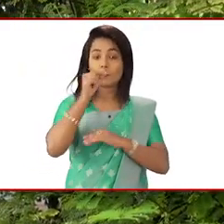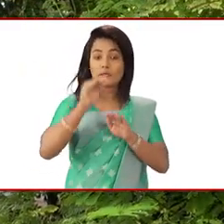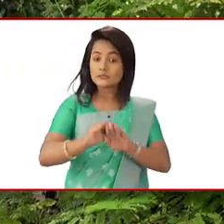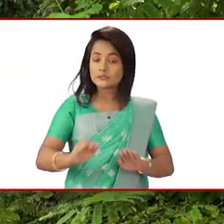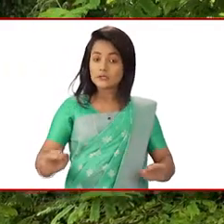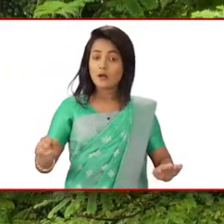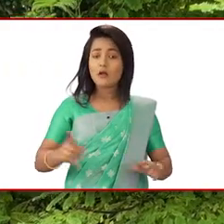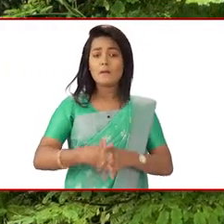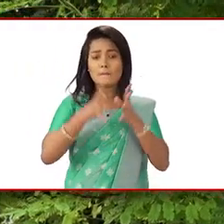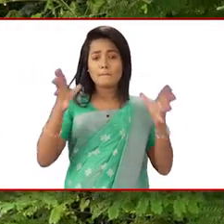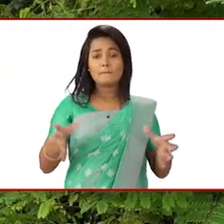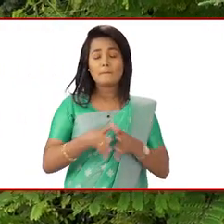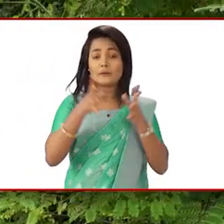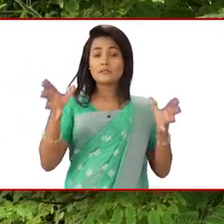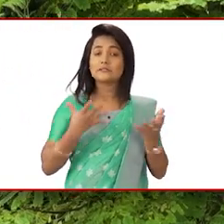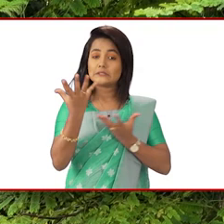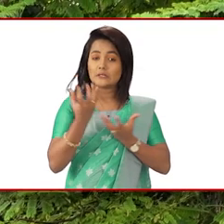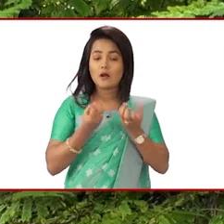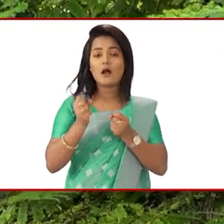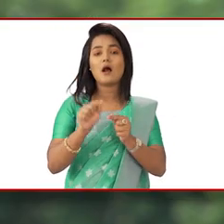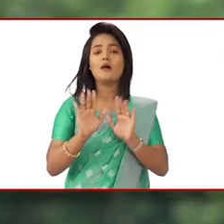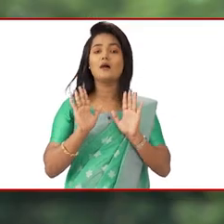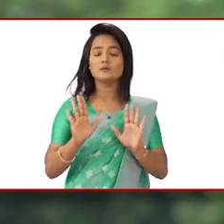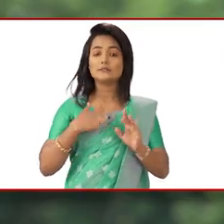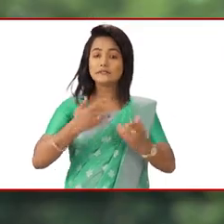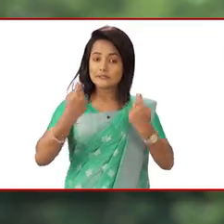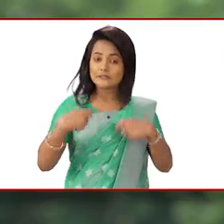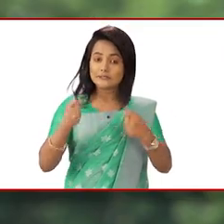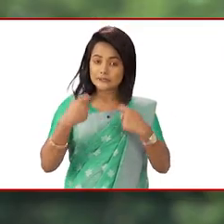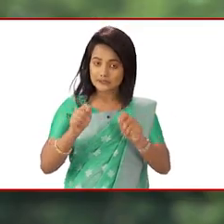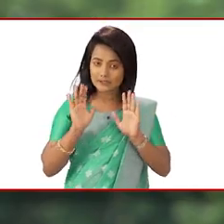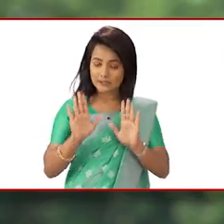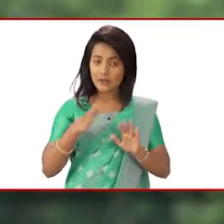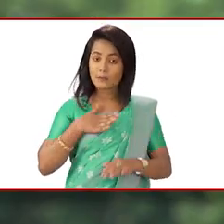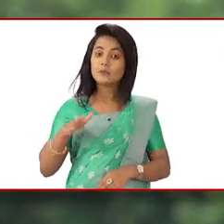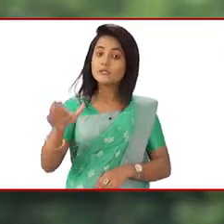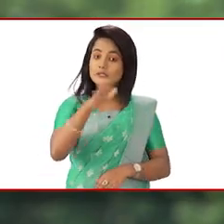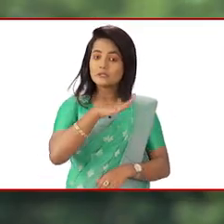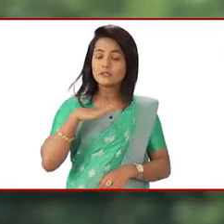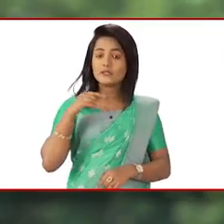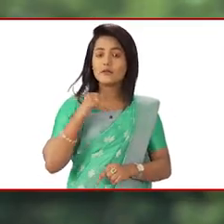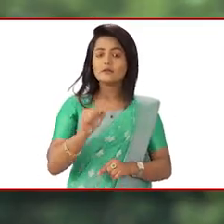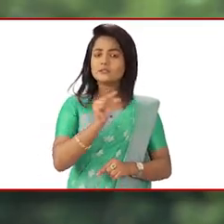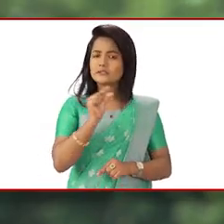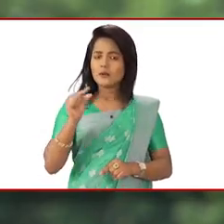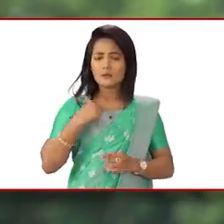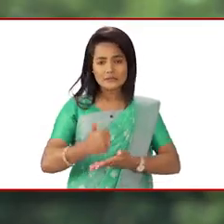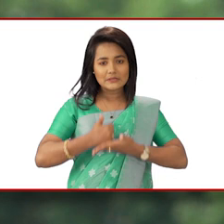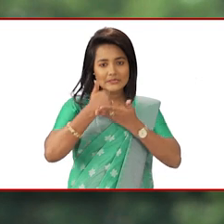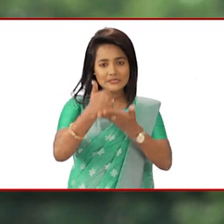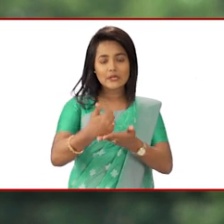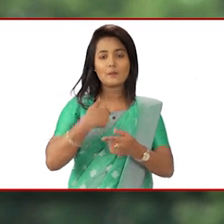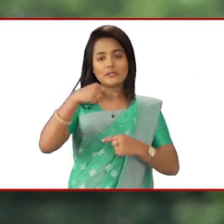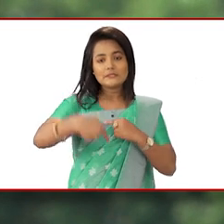প্রজন্মের কাছে আমাদের অনেক বেশি চাওয়া এবং চেষ্টা করেছি আমাদের যতটুকু দেওয়ার কাছে আমি